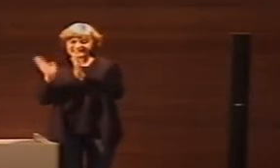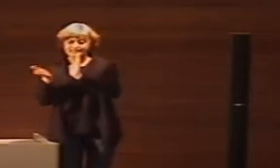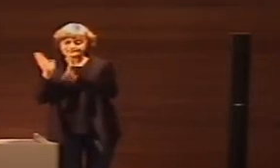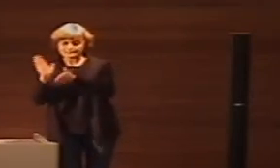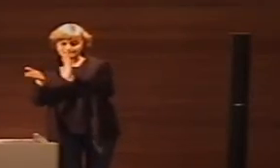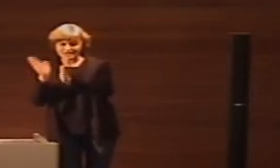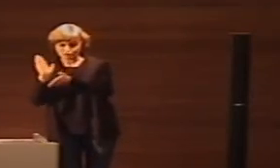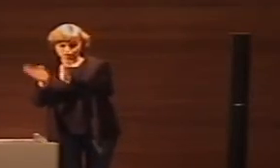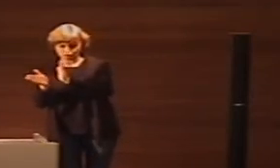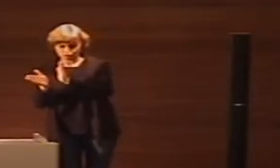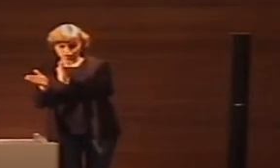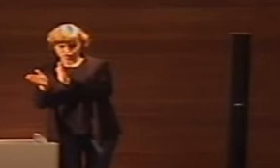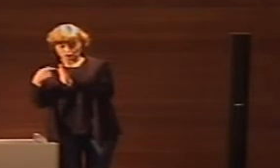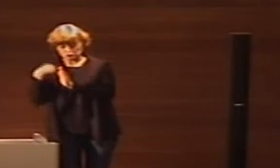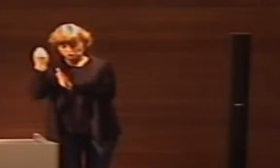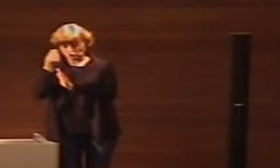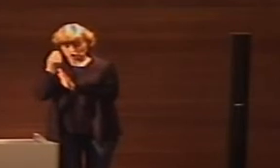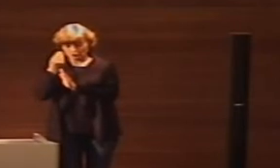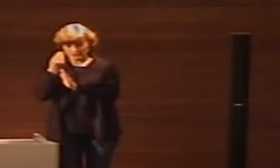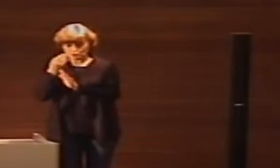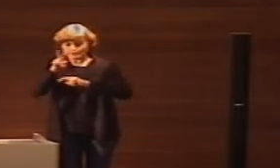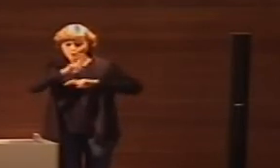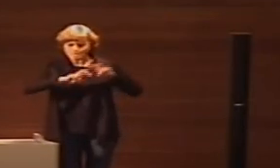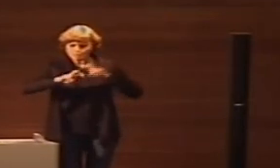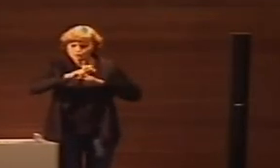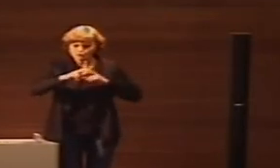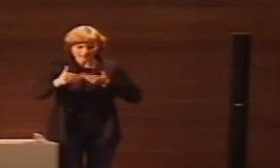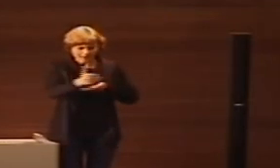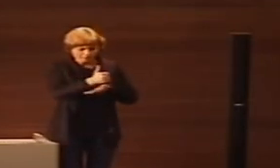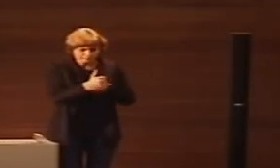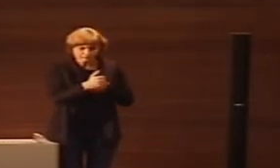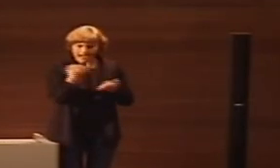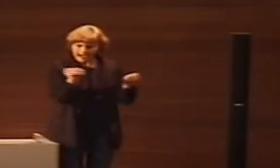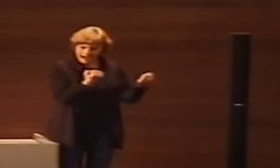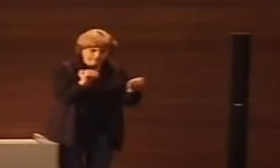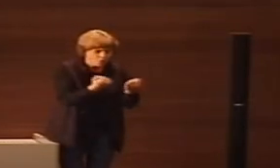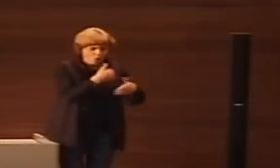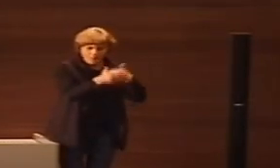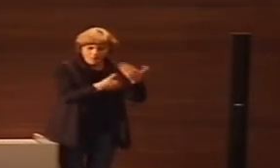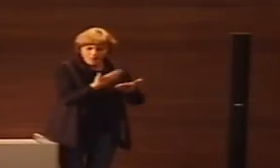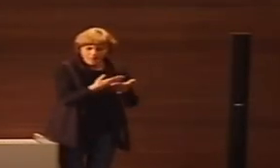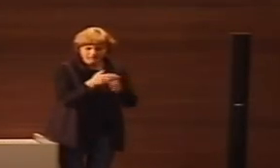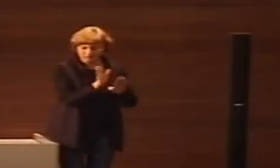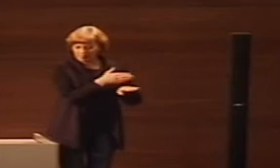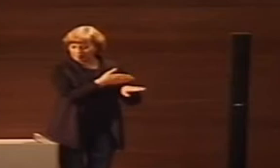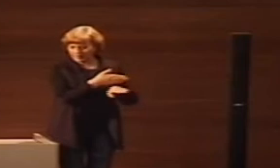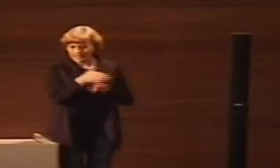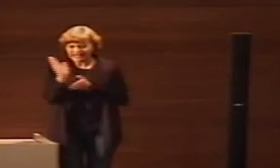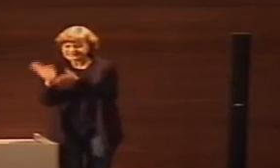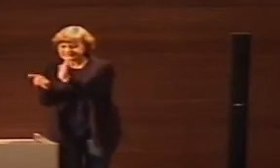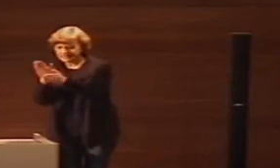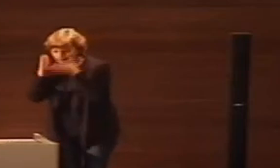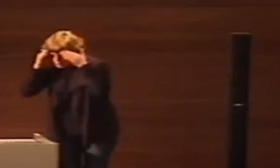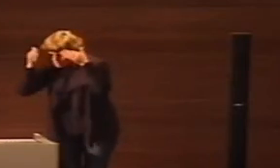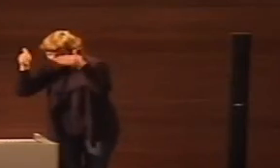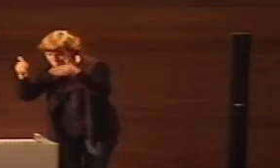no sé ni si incluso la recogida, y en materia de tratamiento, claro, las emisiones de gases de efecto invernadero de un